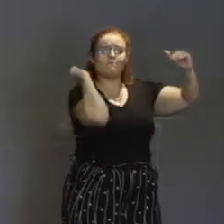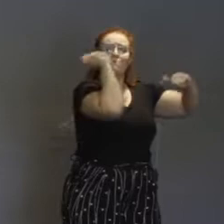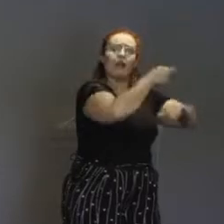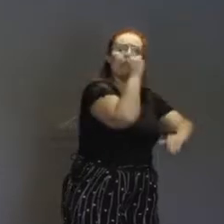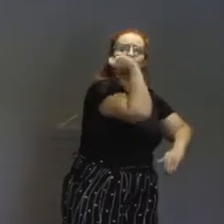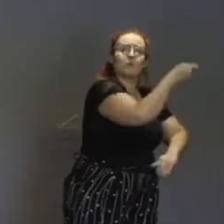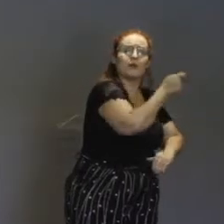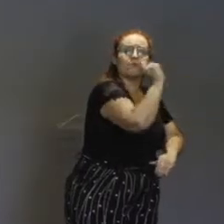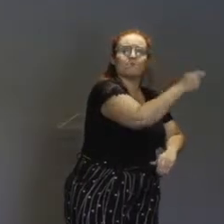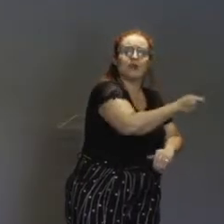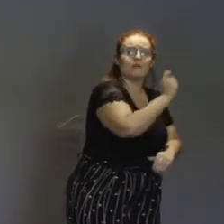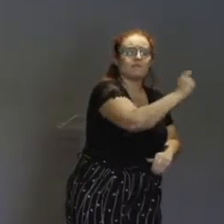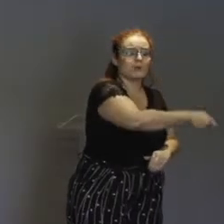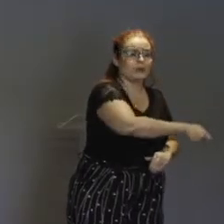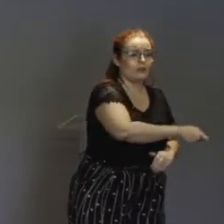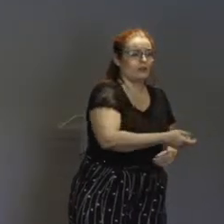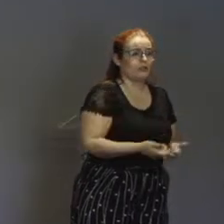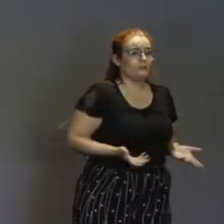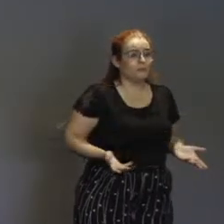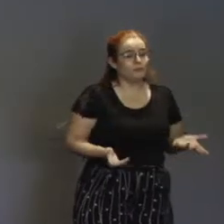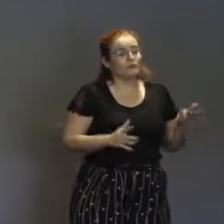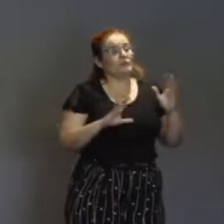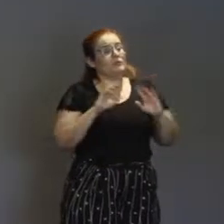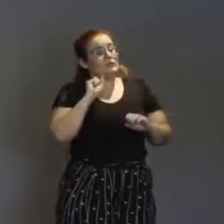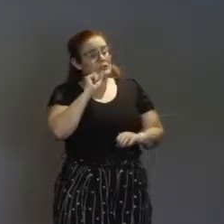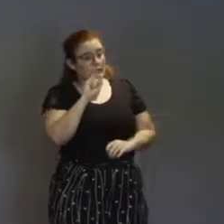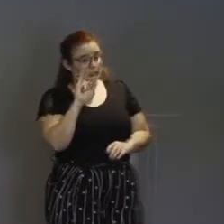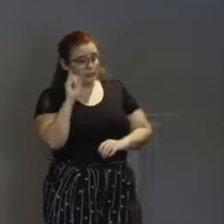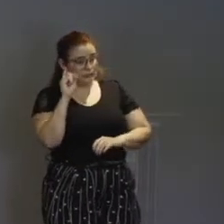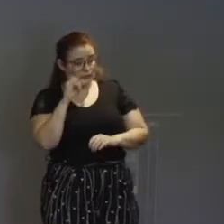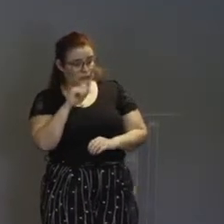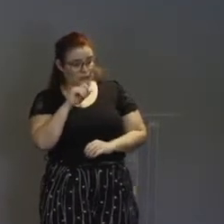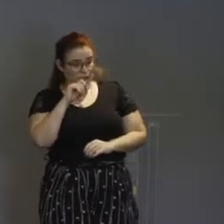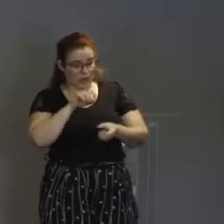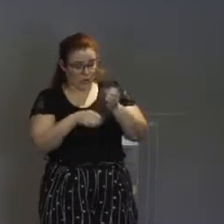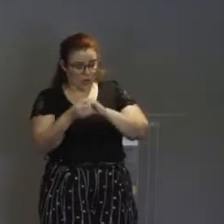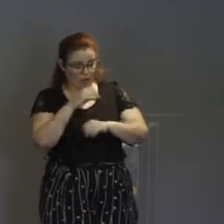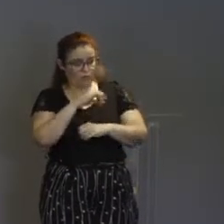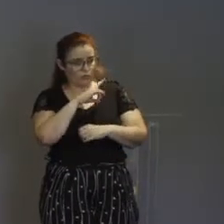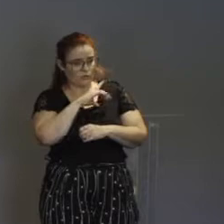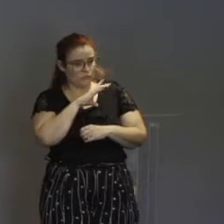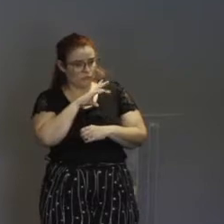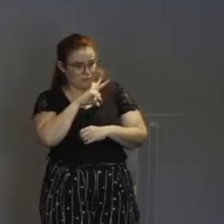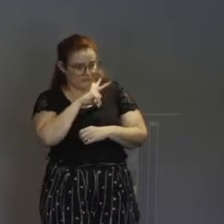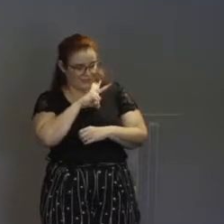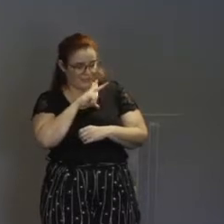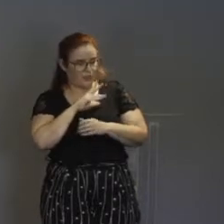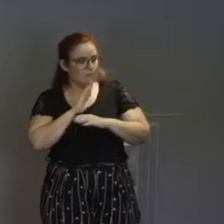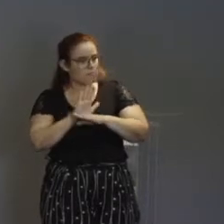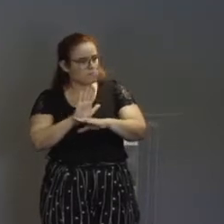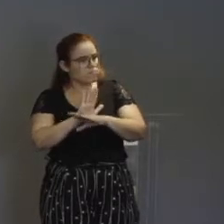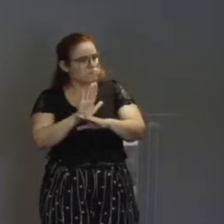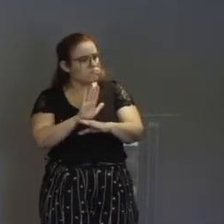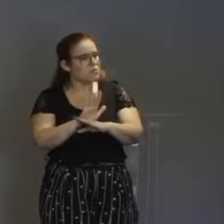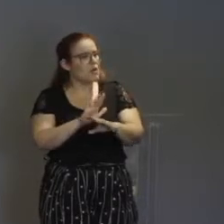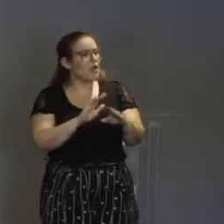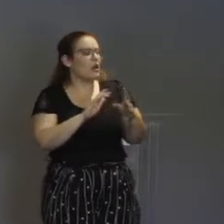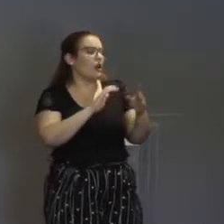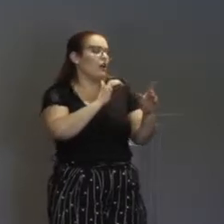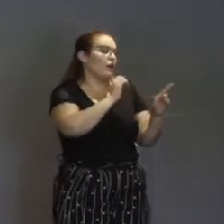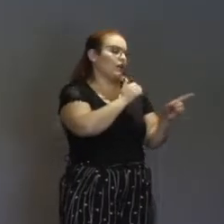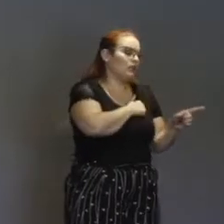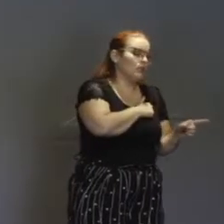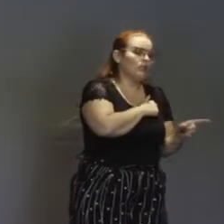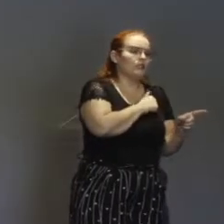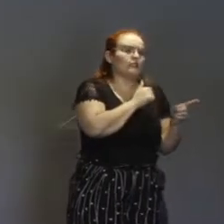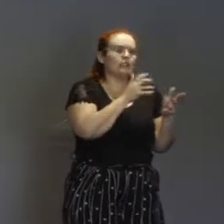O que está com majoritariamente financiamento privado estão indo de vento em popa, como é o caso de Paris, como é o caso inglês, como é o caso do Canadá. É uma das coisas para a gente